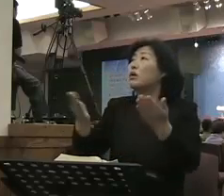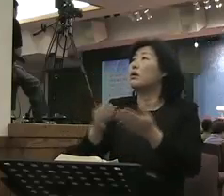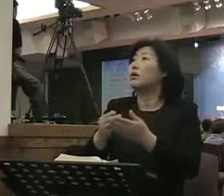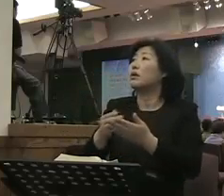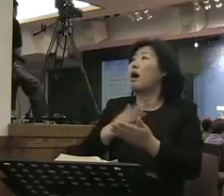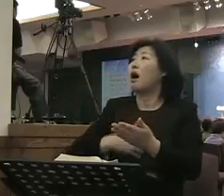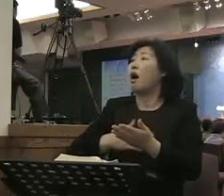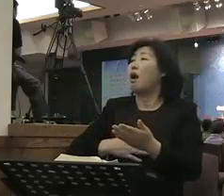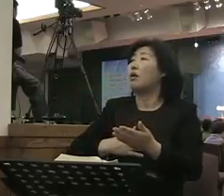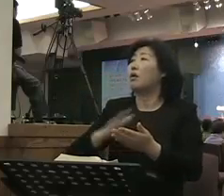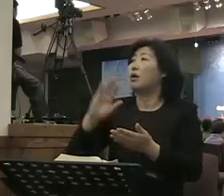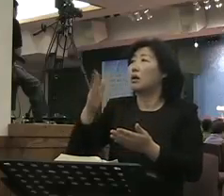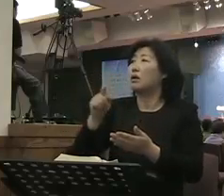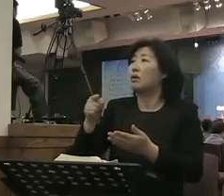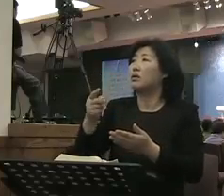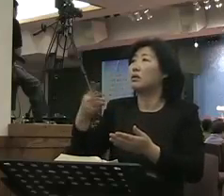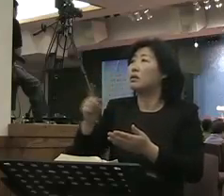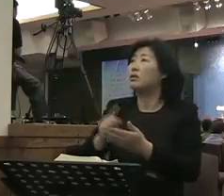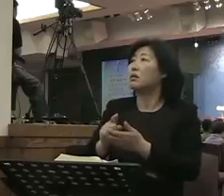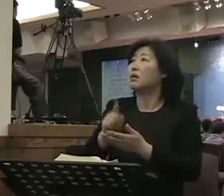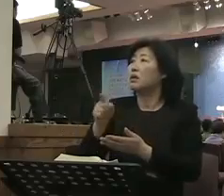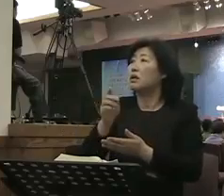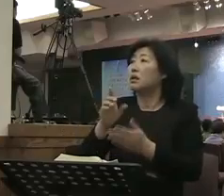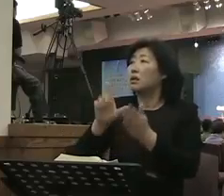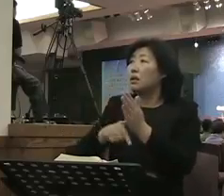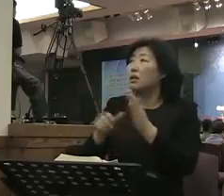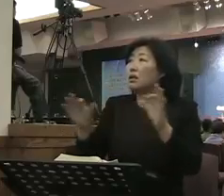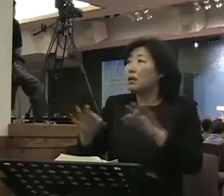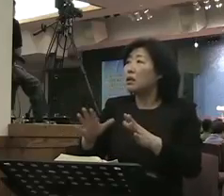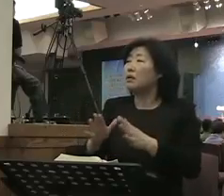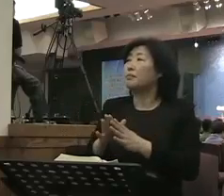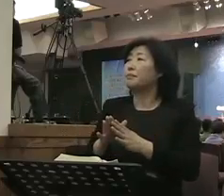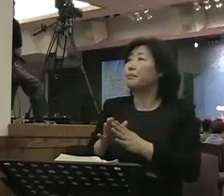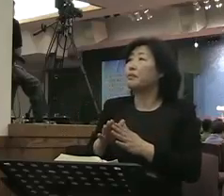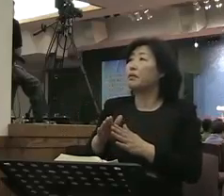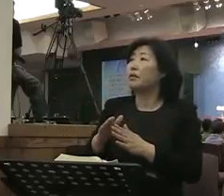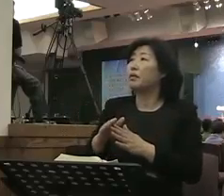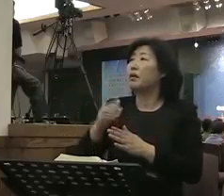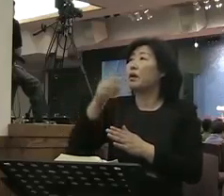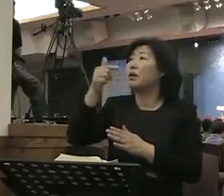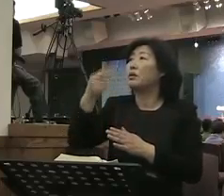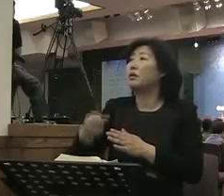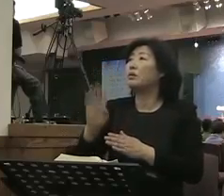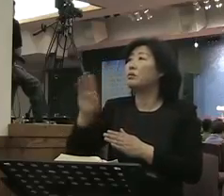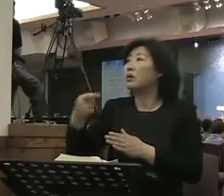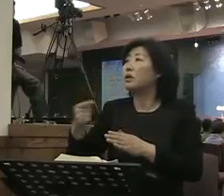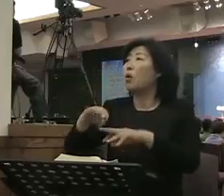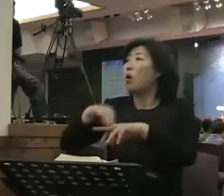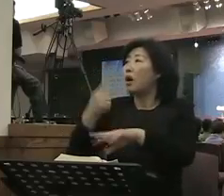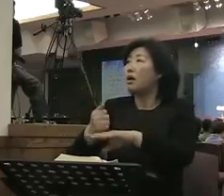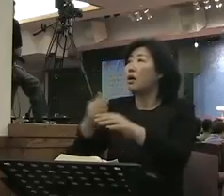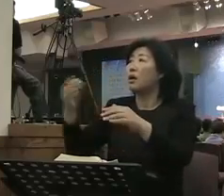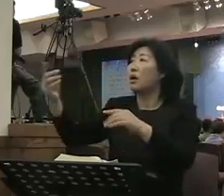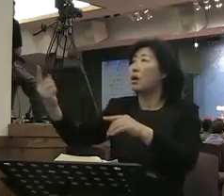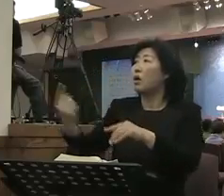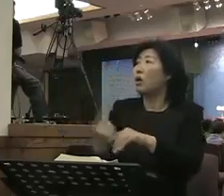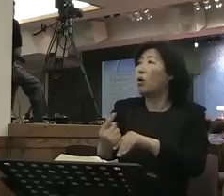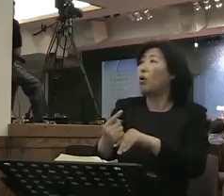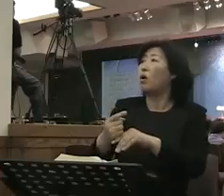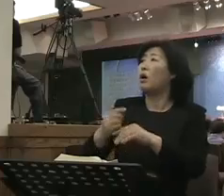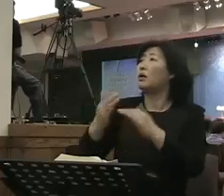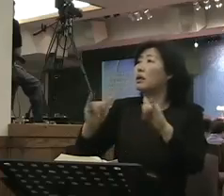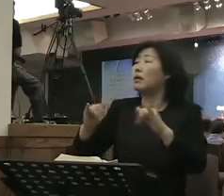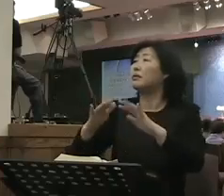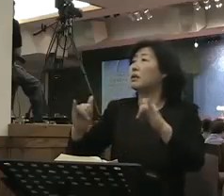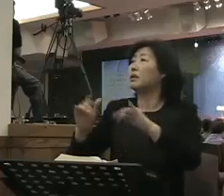것을 알게 될 것이다. 바로 그 순간에 이 말이 느부갓네살 왕에게 이루어져서 그가 사람 사는